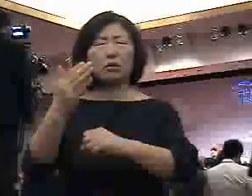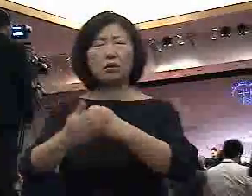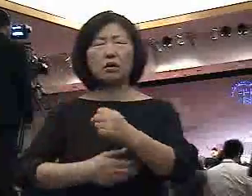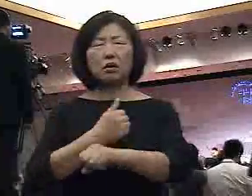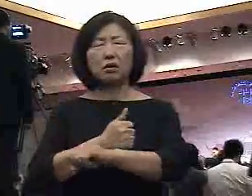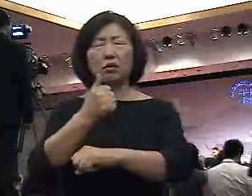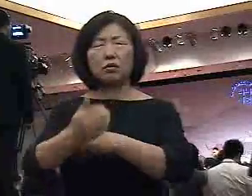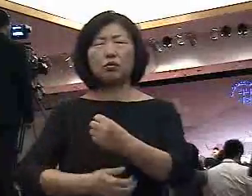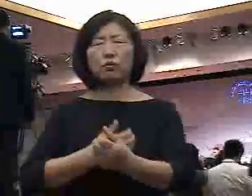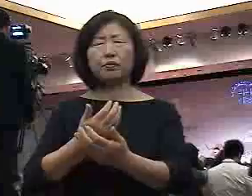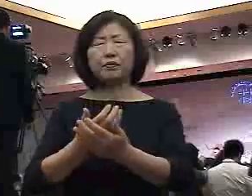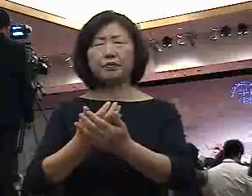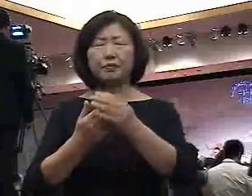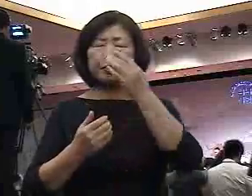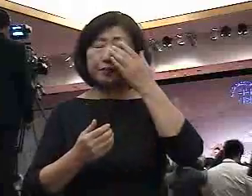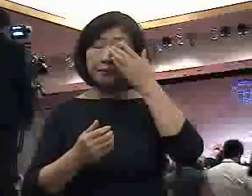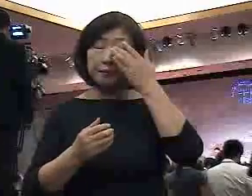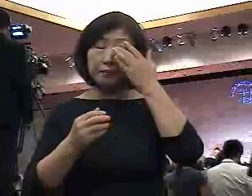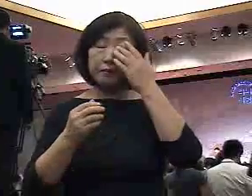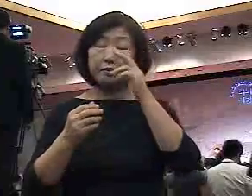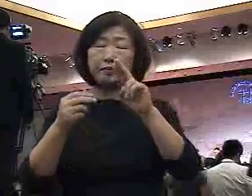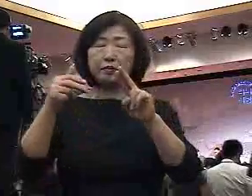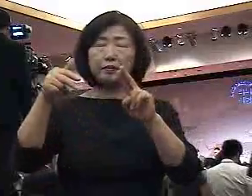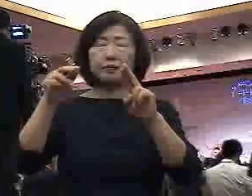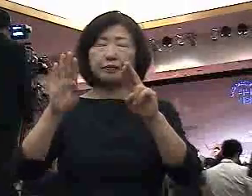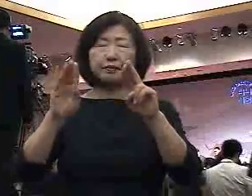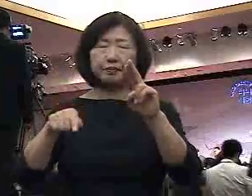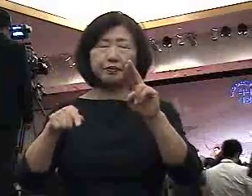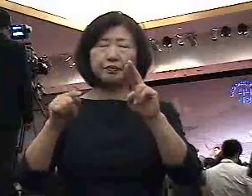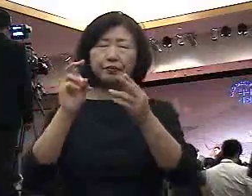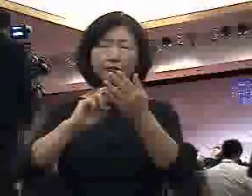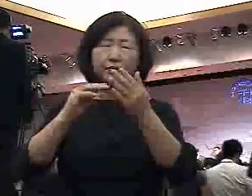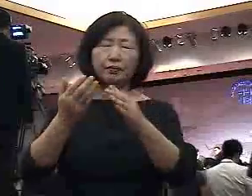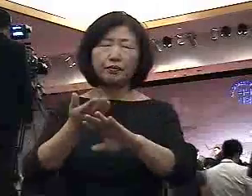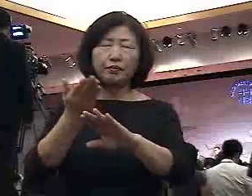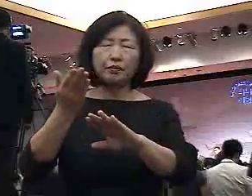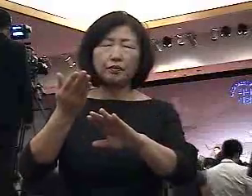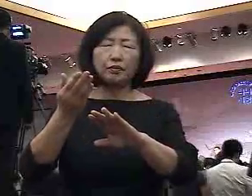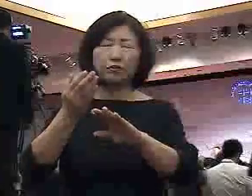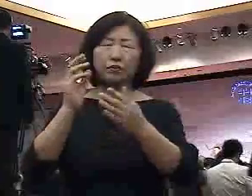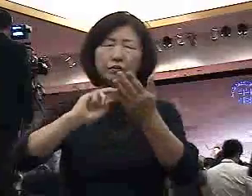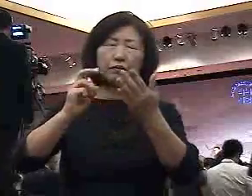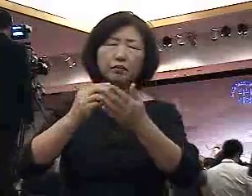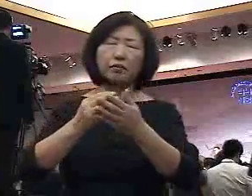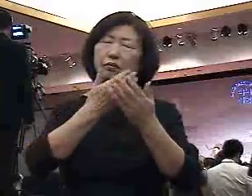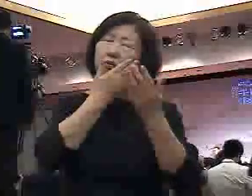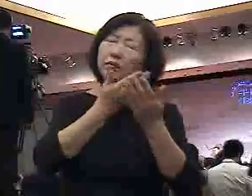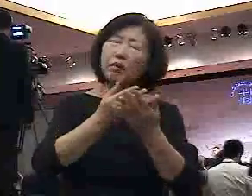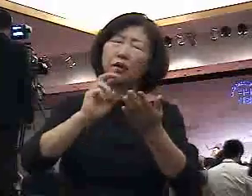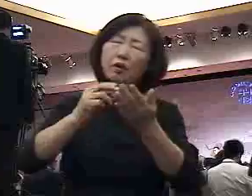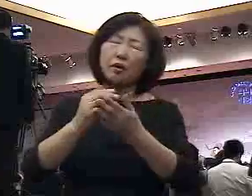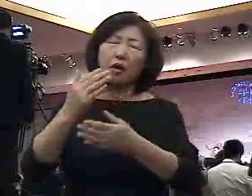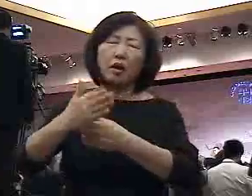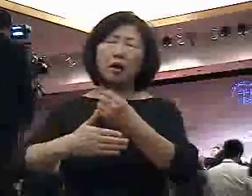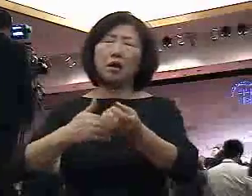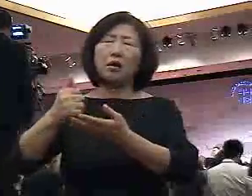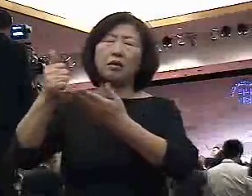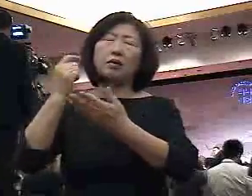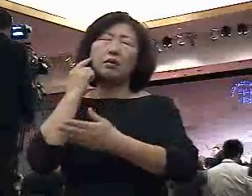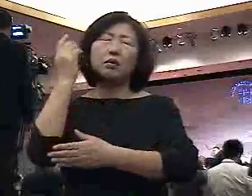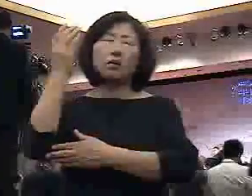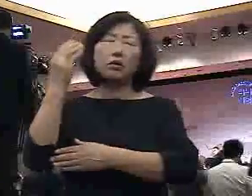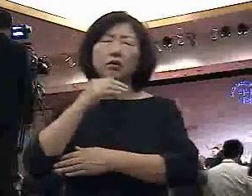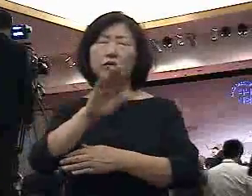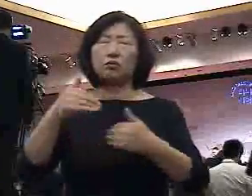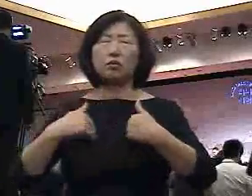하여 주옵소서. 2부 찬양팀의 찬양대 귀한 찬양 우리 하나님께 영광이요